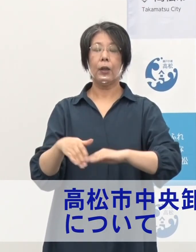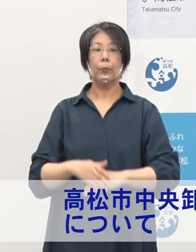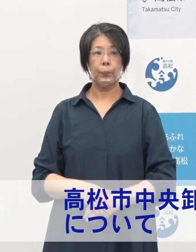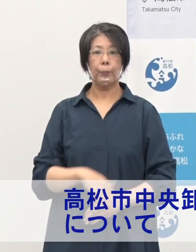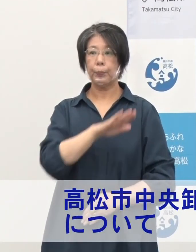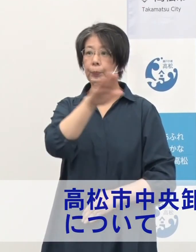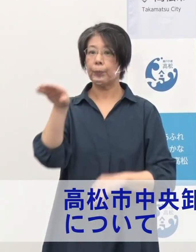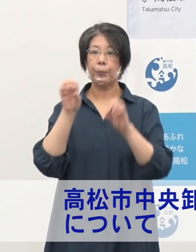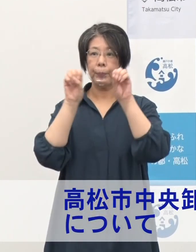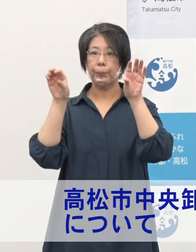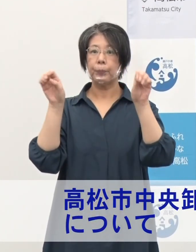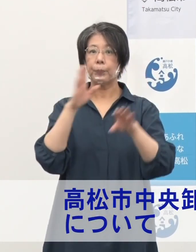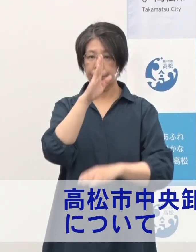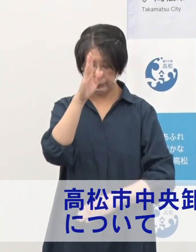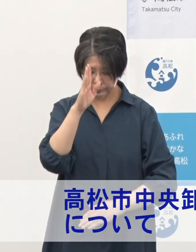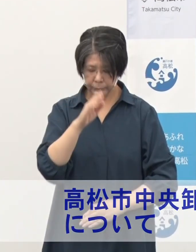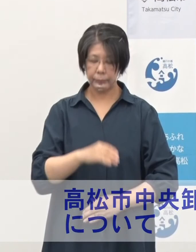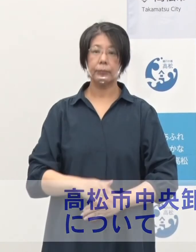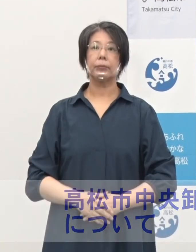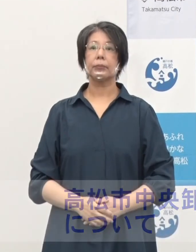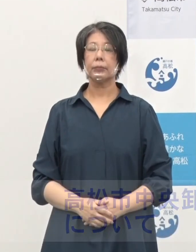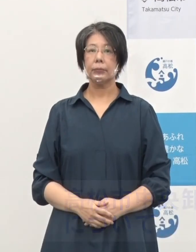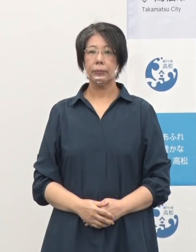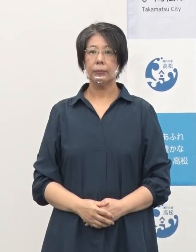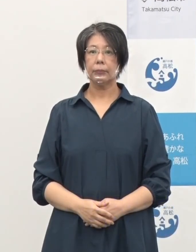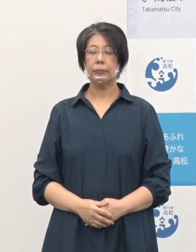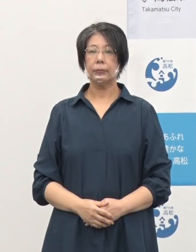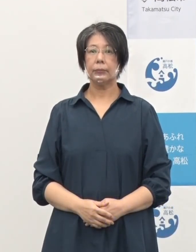よろしくお願いいたしたいと存じます